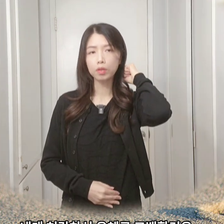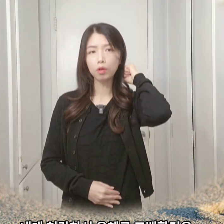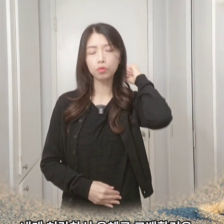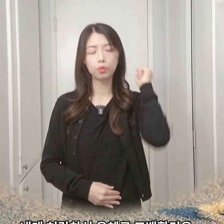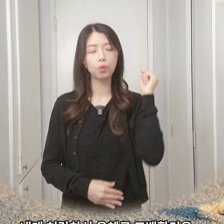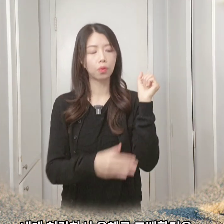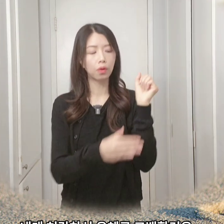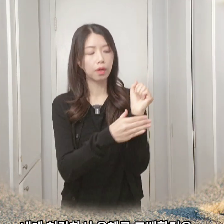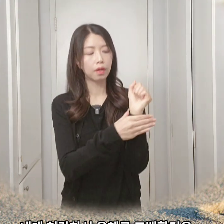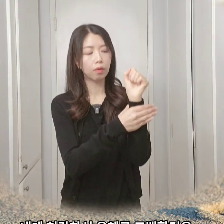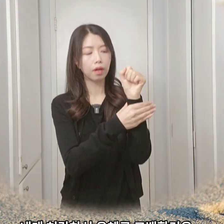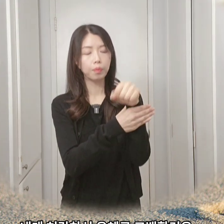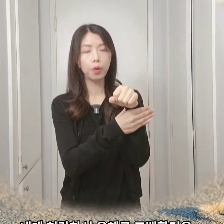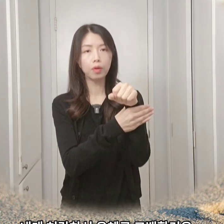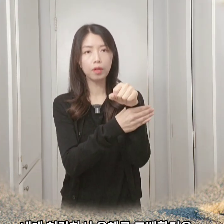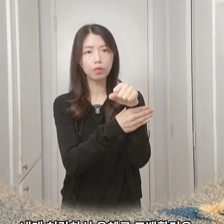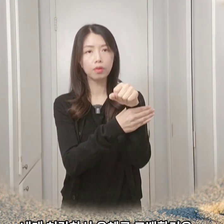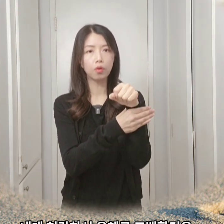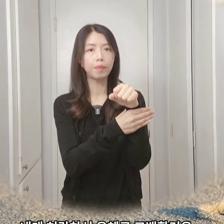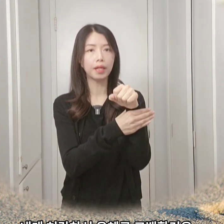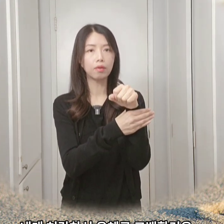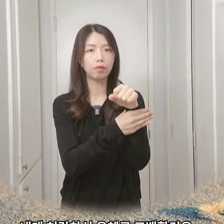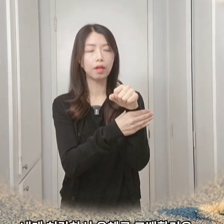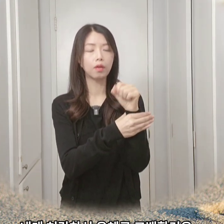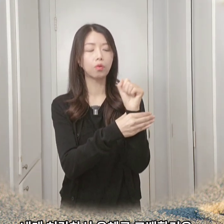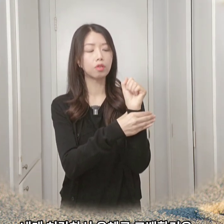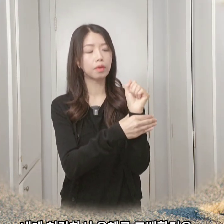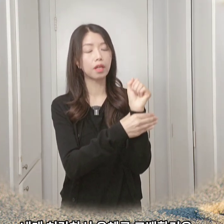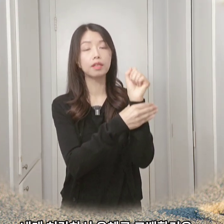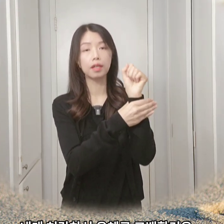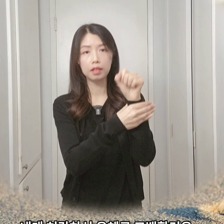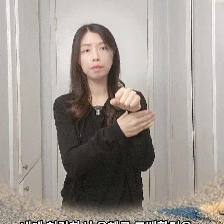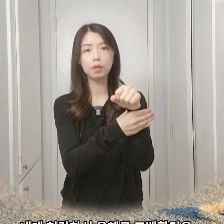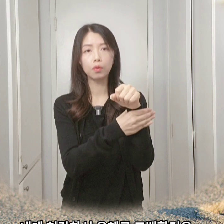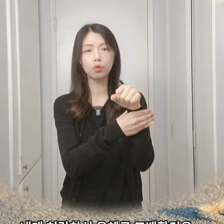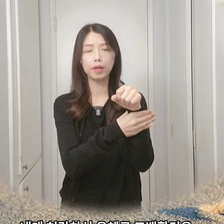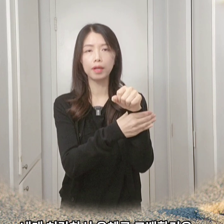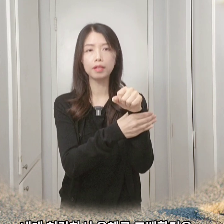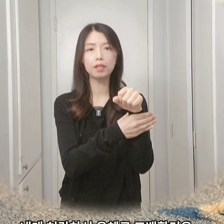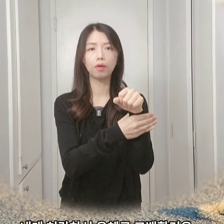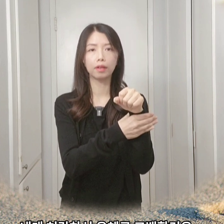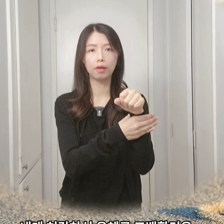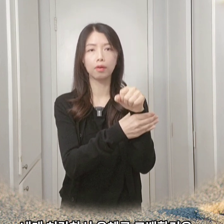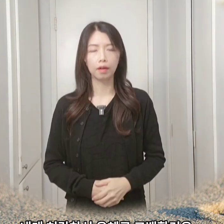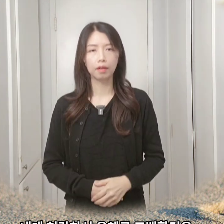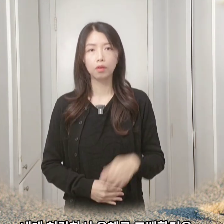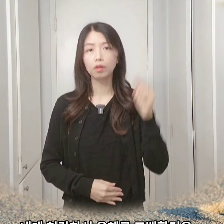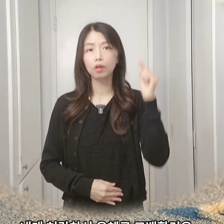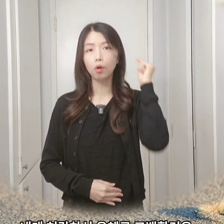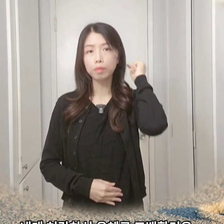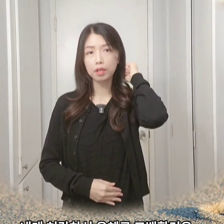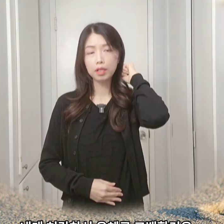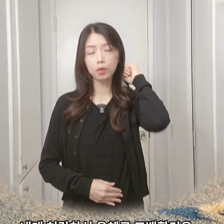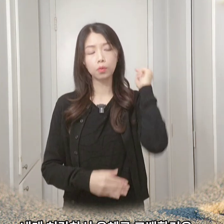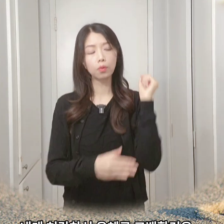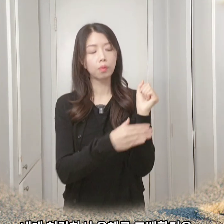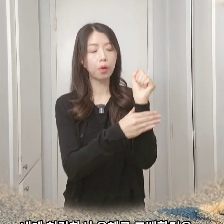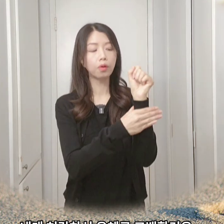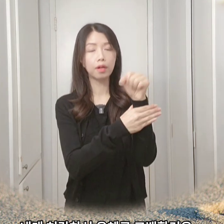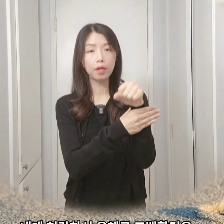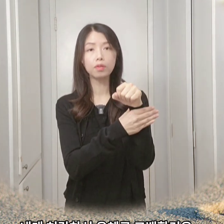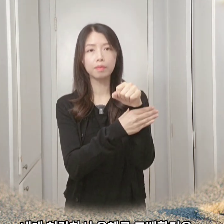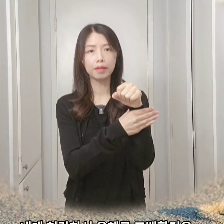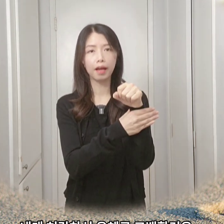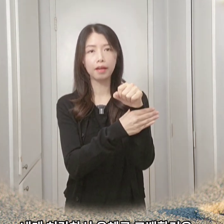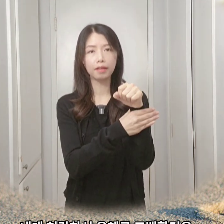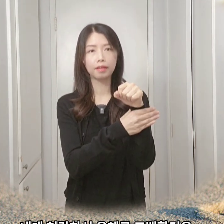검지로 찍어주고 이렇게 표현을 해주는 경우가 많았었는데 요즘은 그냥 이 자체만으로도 많이 하시는 것 같아요. 저는 검지를 찍고